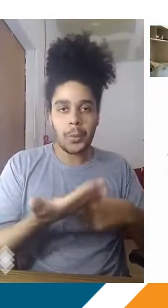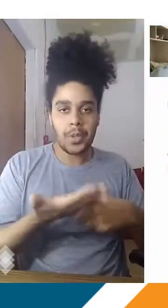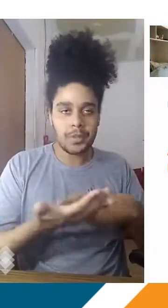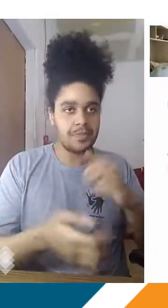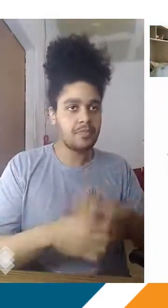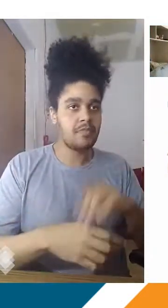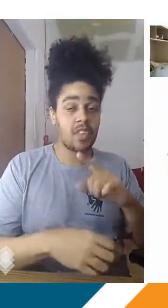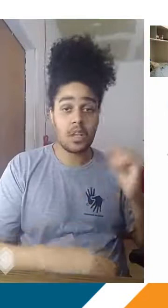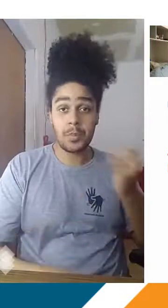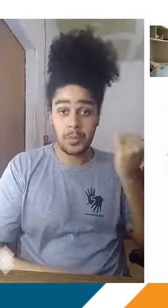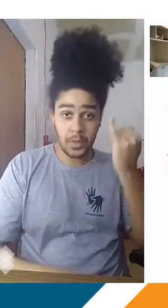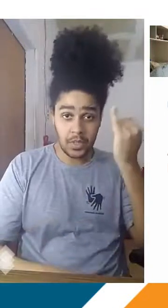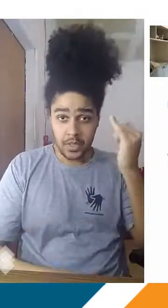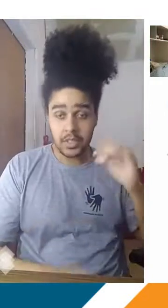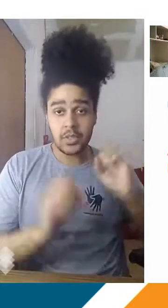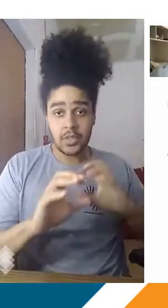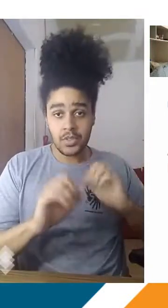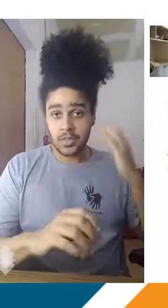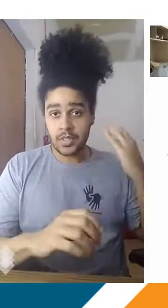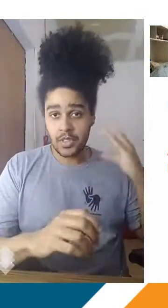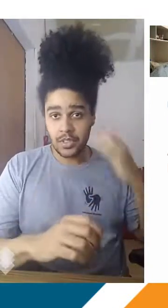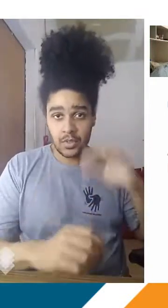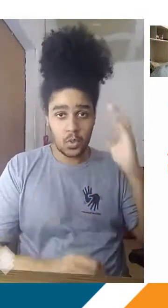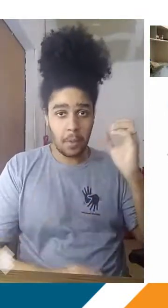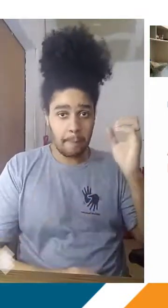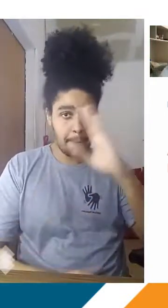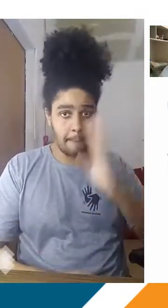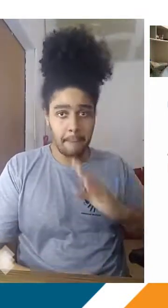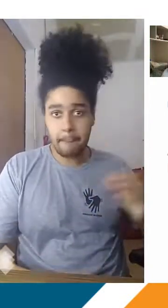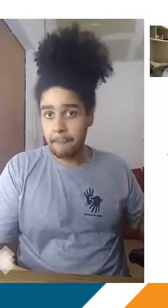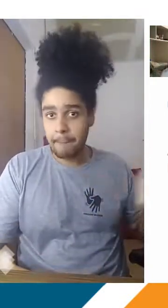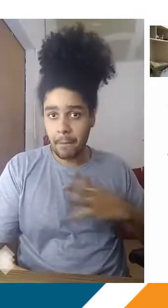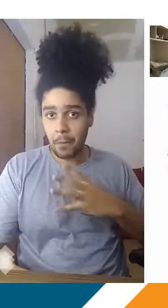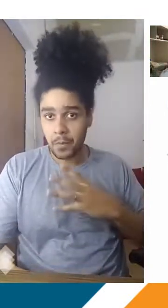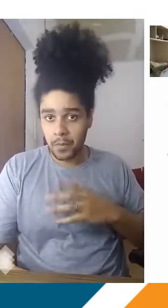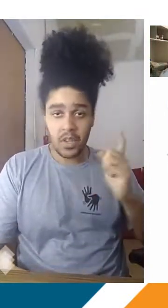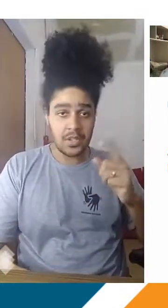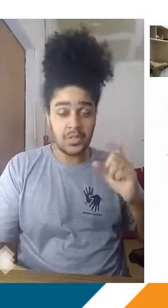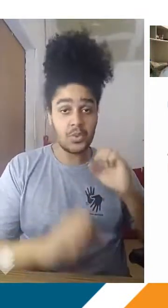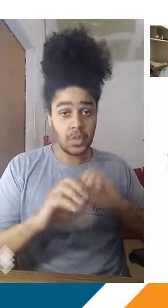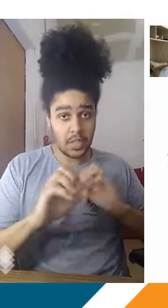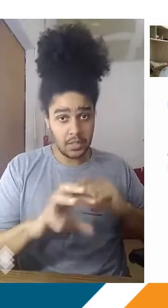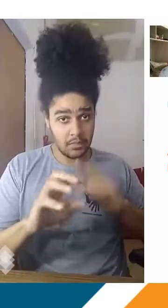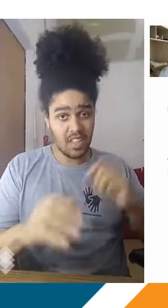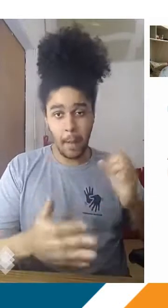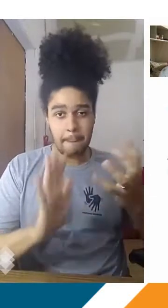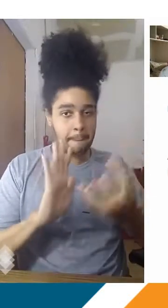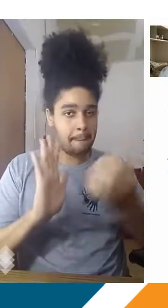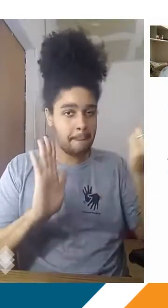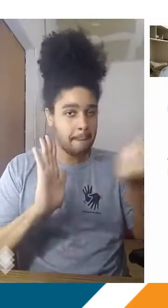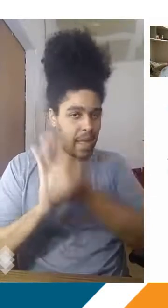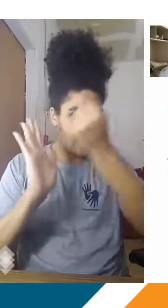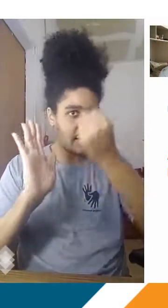etapas. Ele é a importância da educação científica para o Brasil contemporâneo. Ou seja, a educação aparece aqui bem marcada,